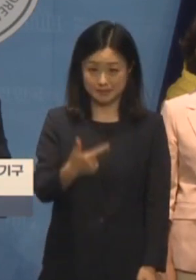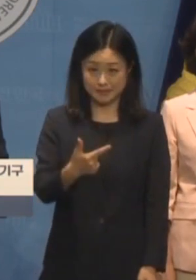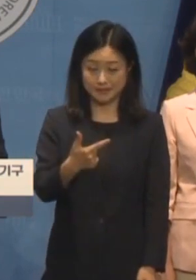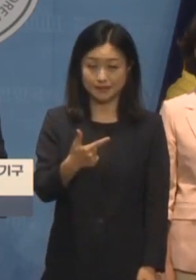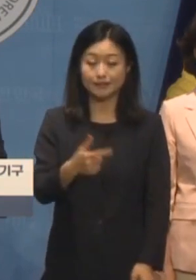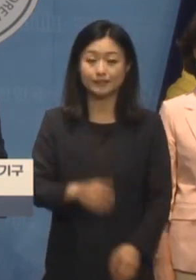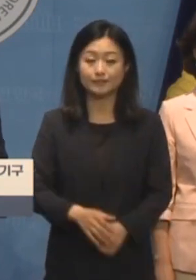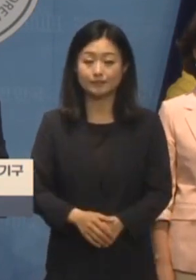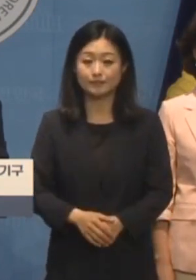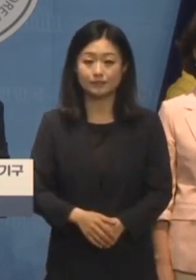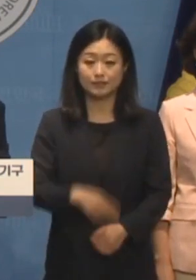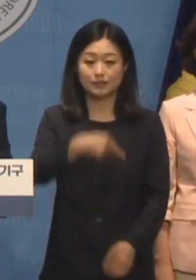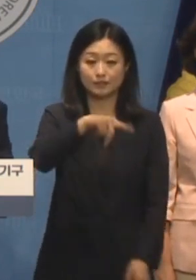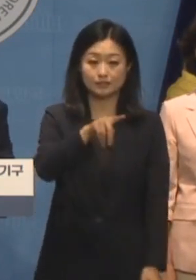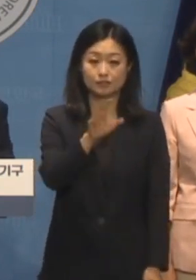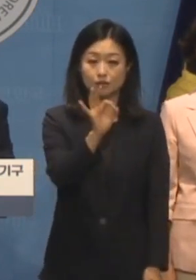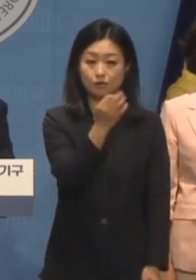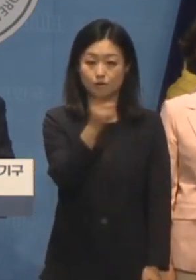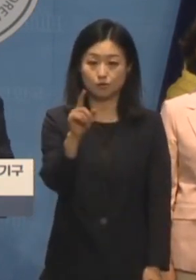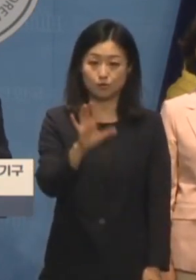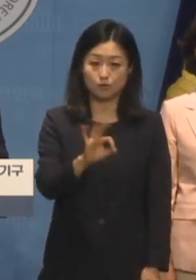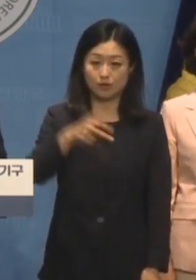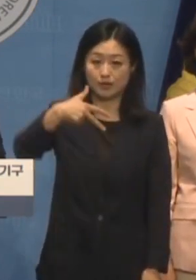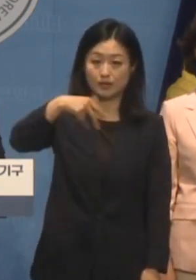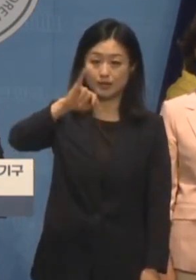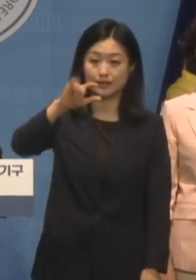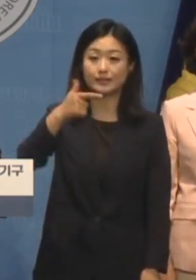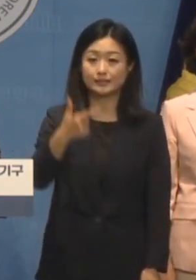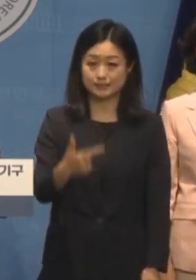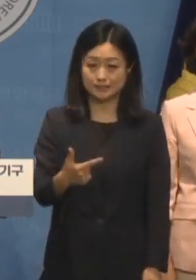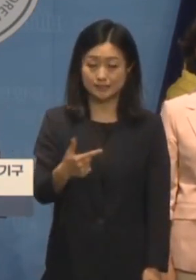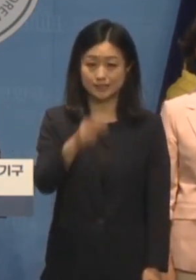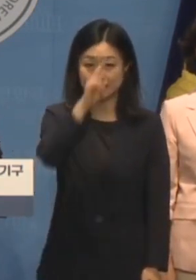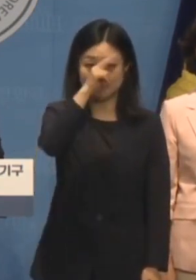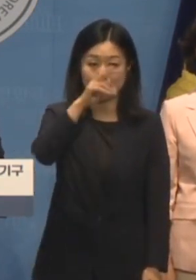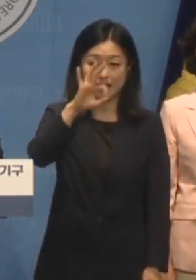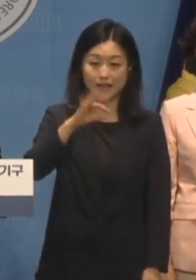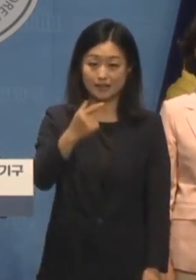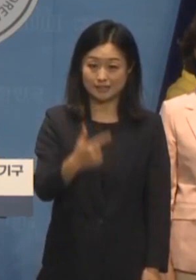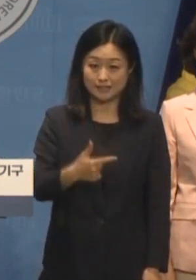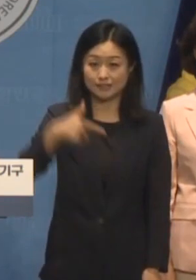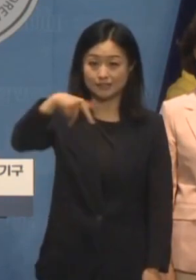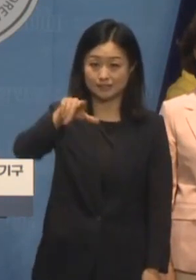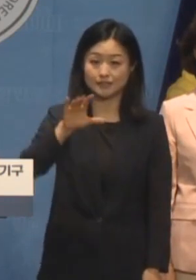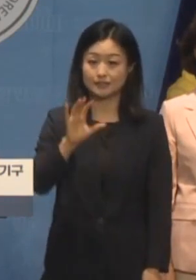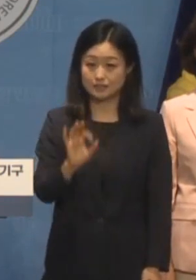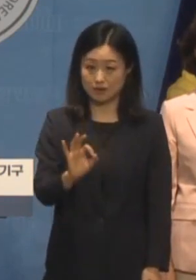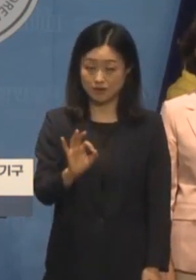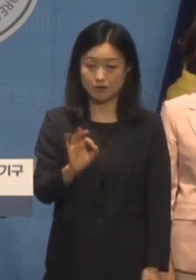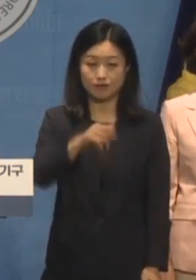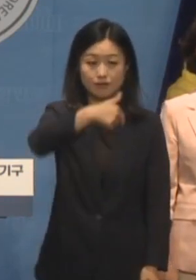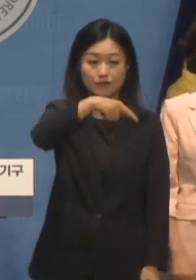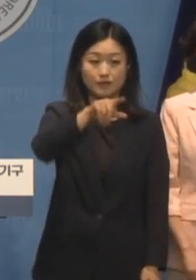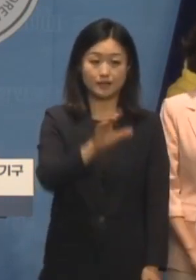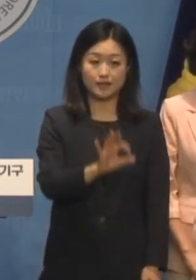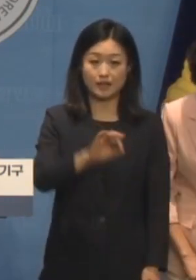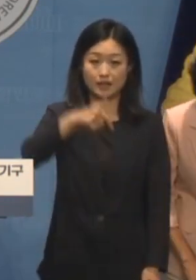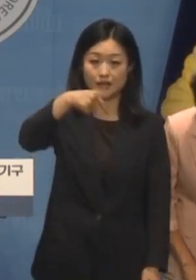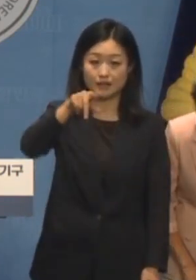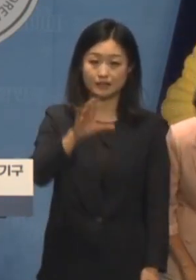의원님이 서왕진 의원님이 박은정 님이십니다 강경숙